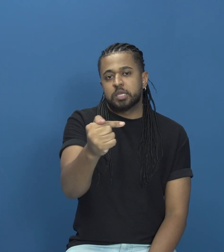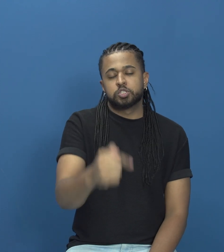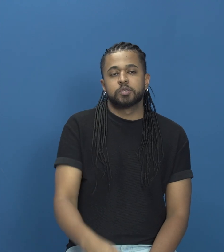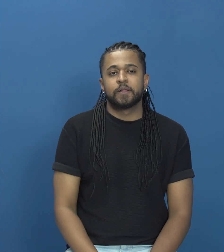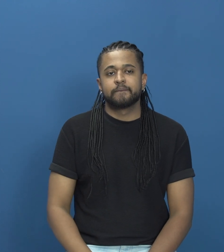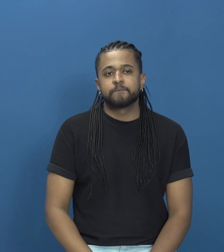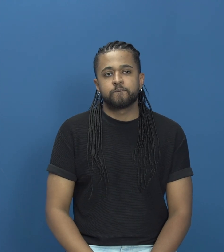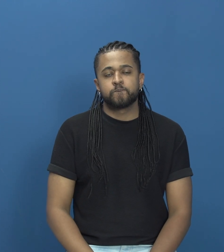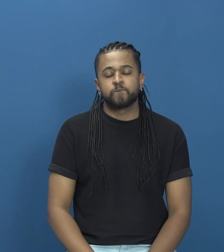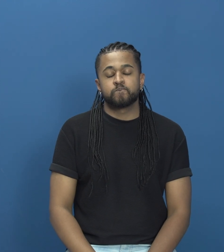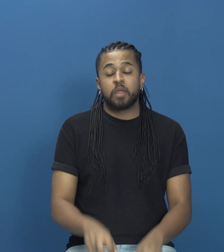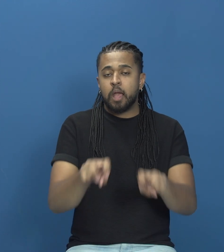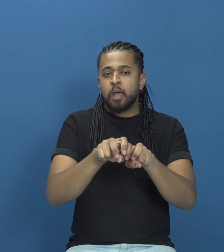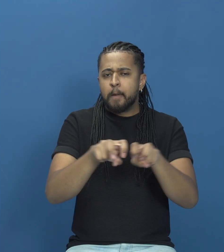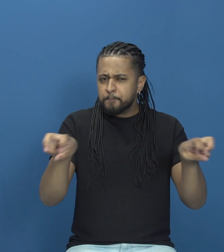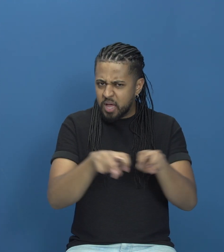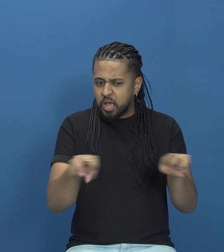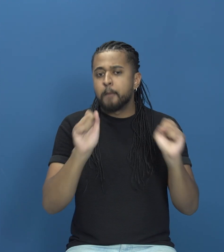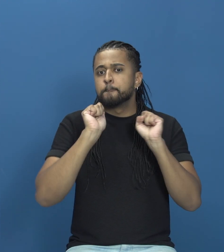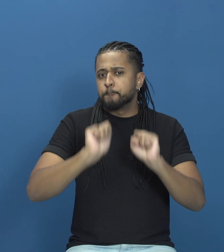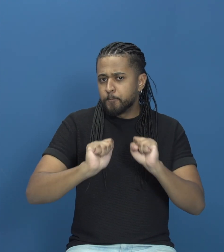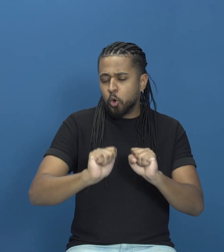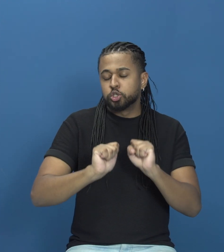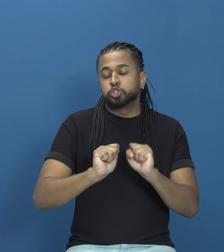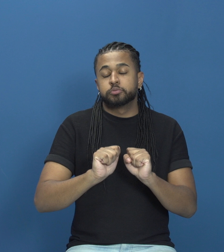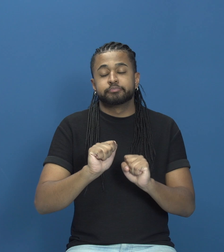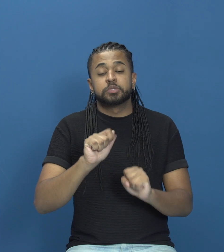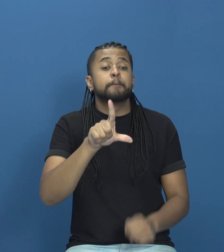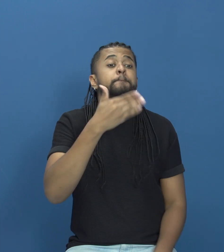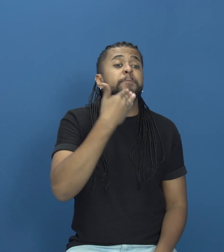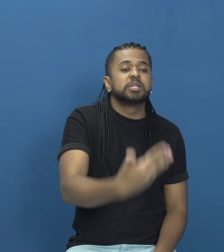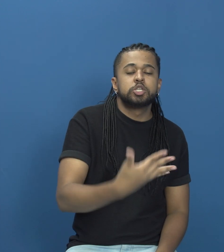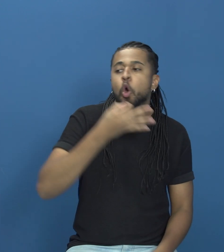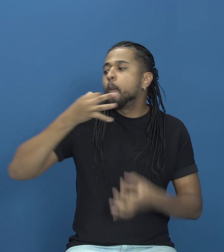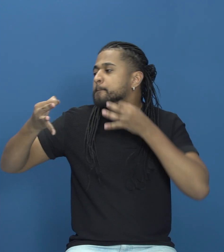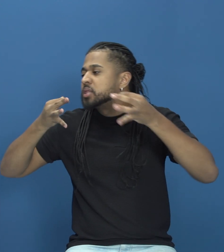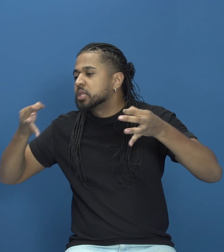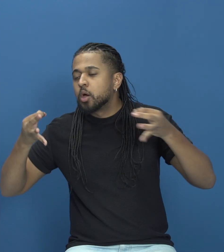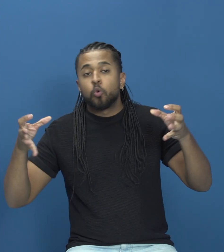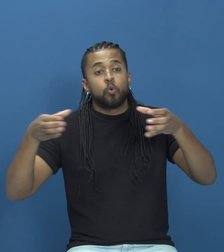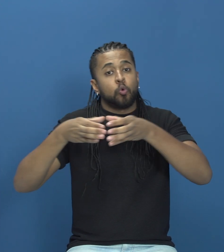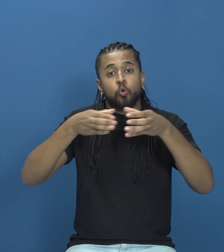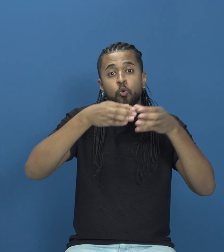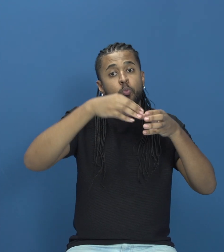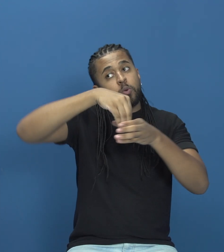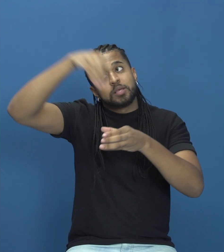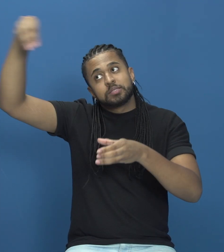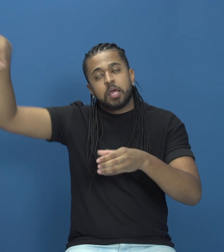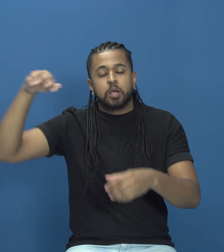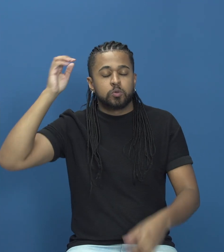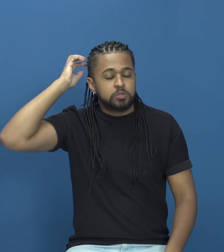11.7. As bancas poderão, a seu critério, solicitar opinião de membros externos,